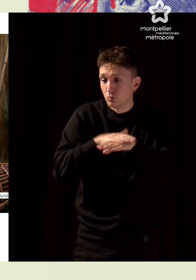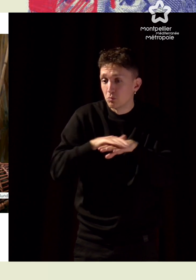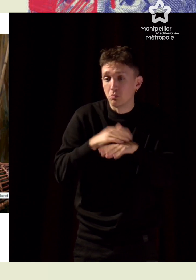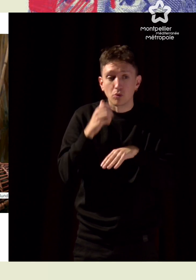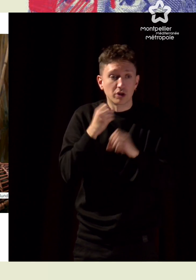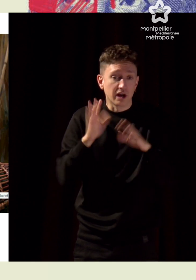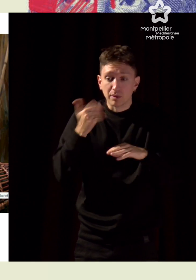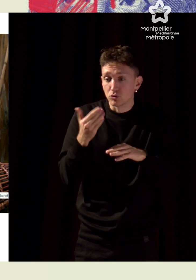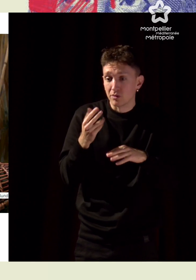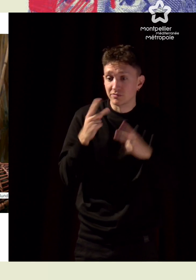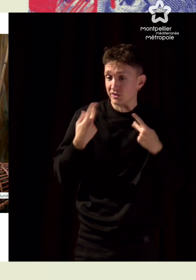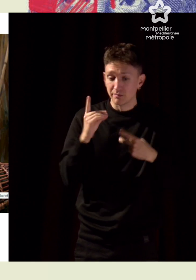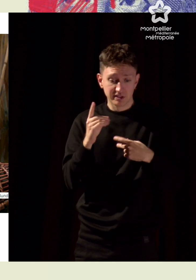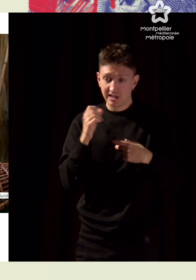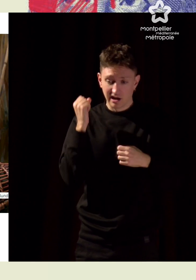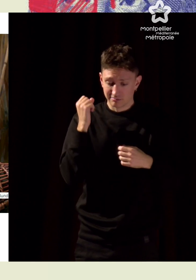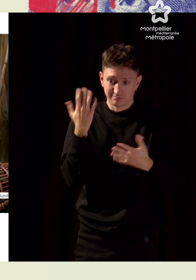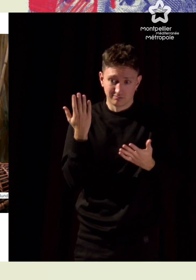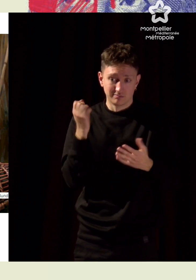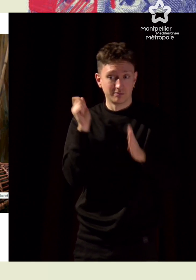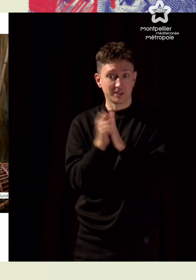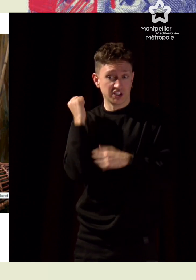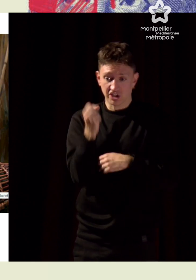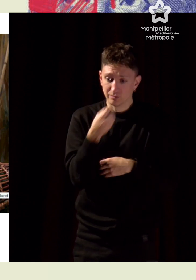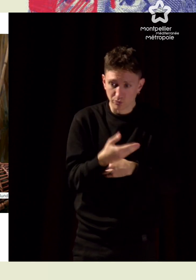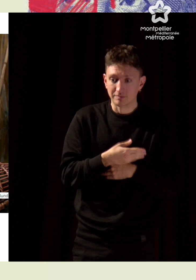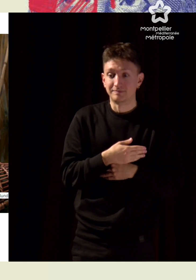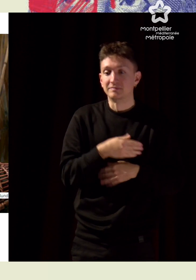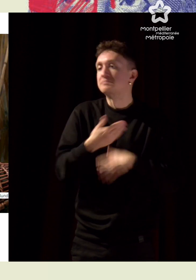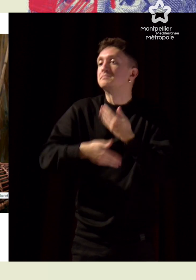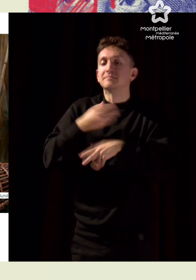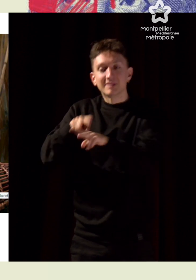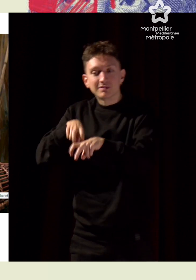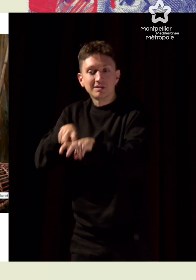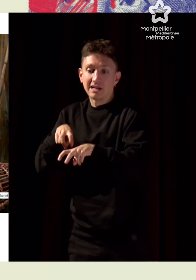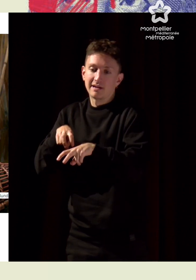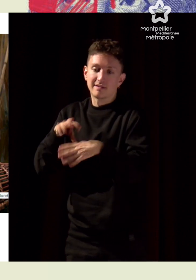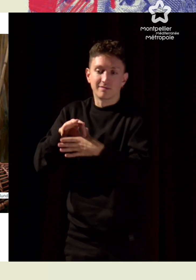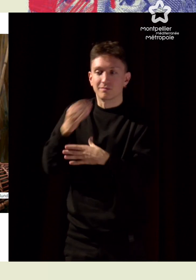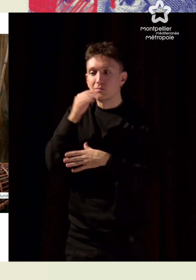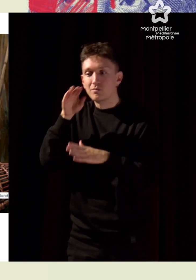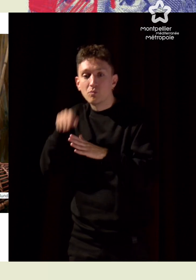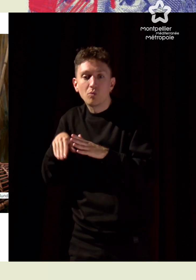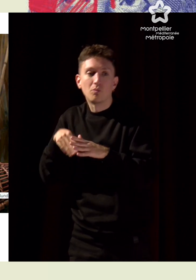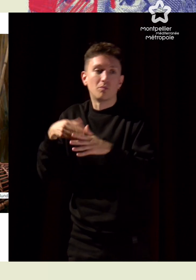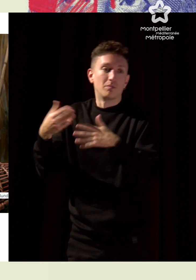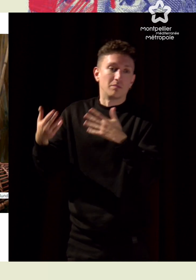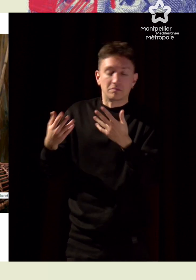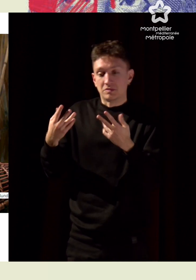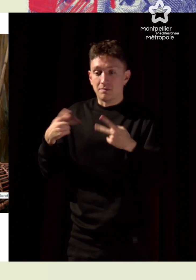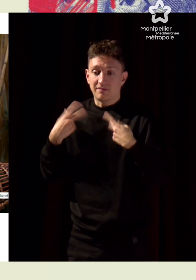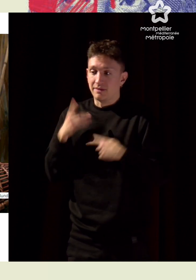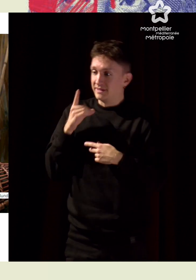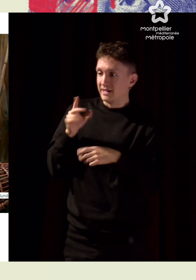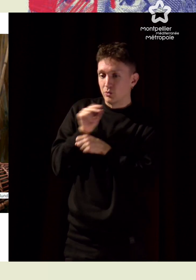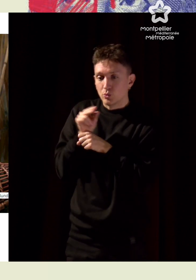au moment du néolithique, eh bien, on a moins de vitamine D dans l'alimentation. Et là, on voit la sélection